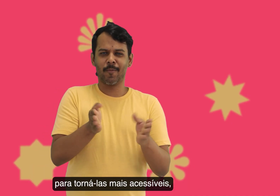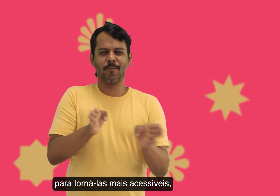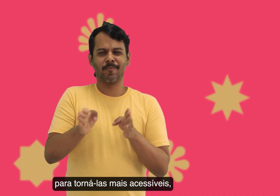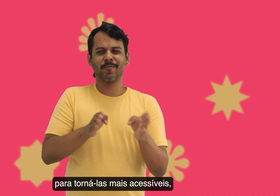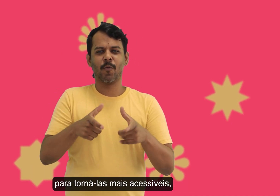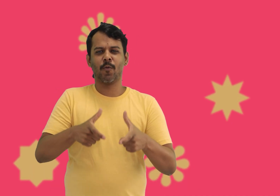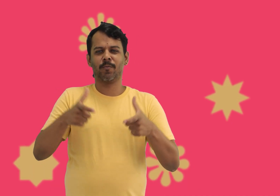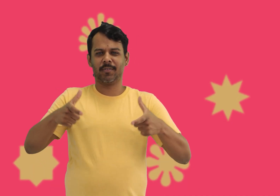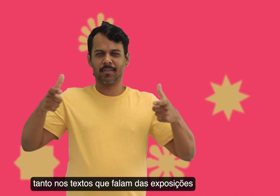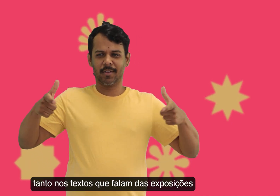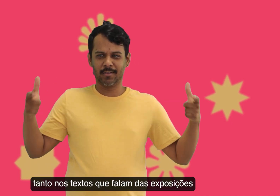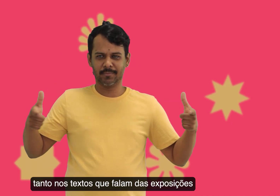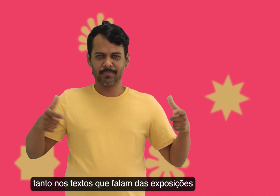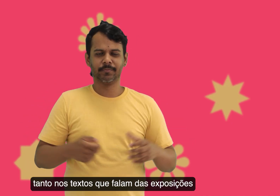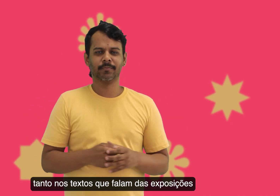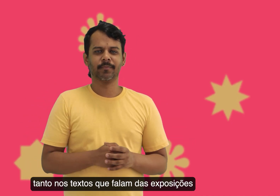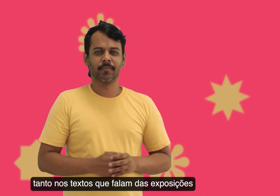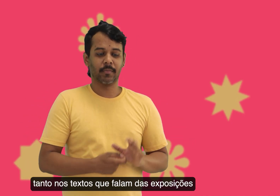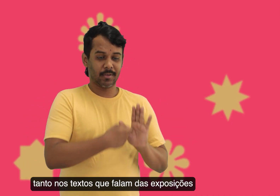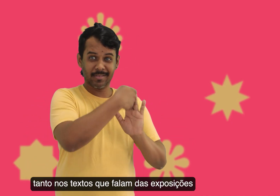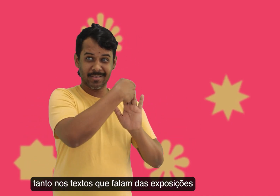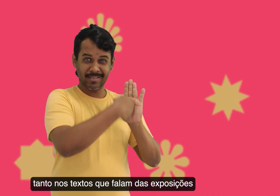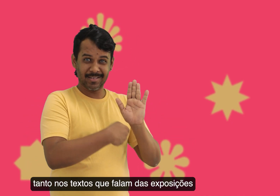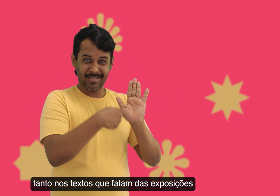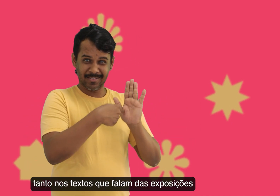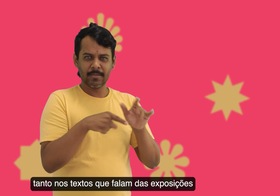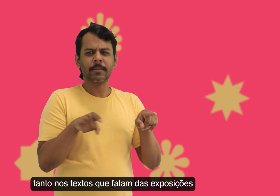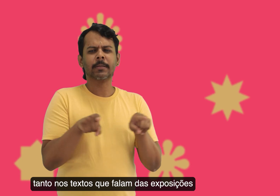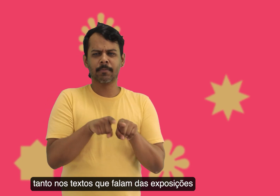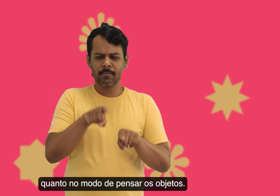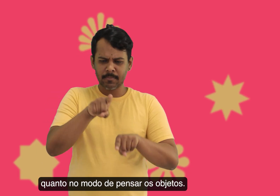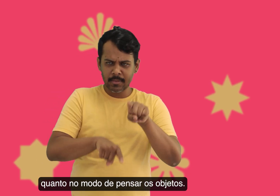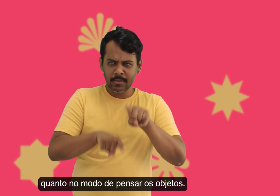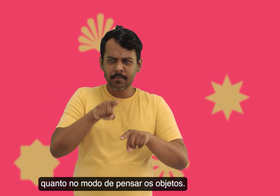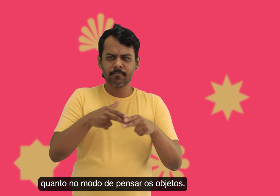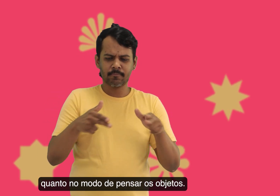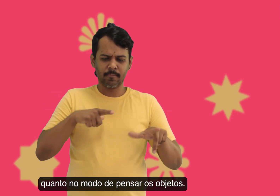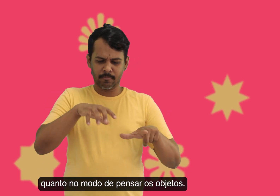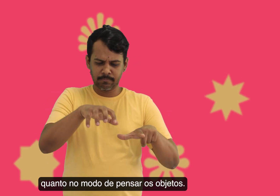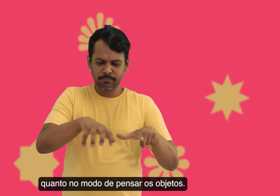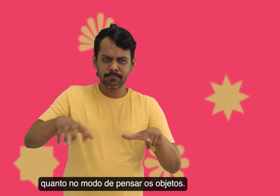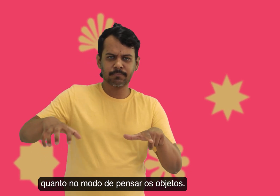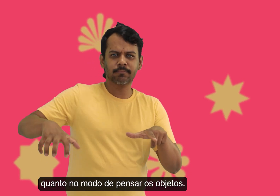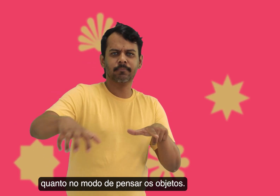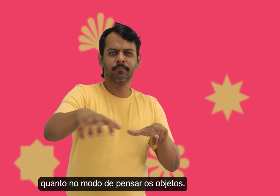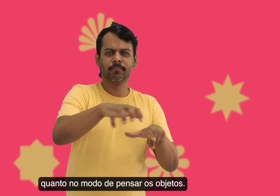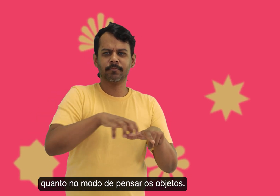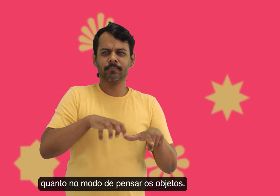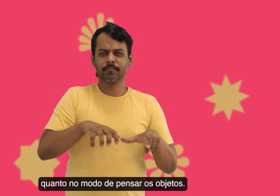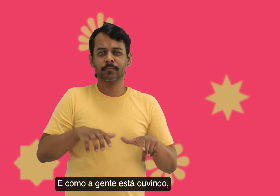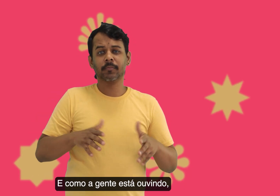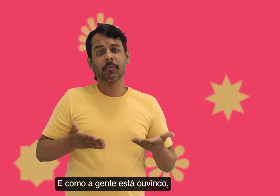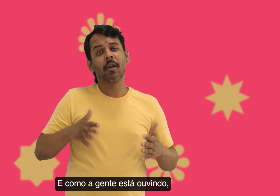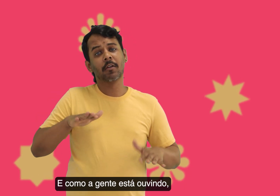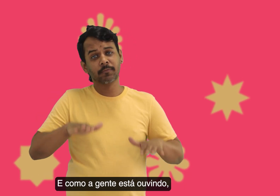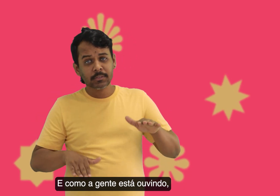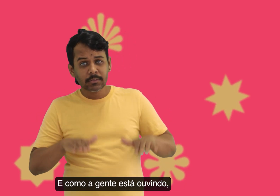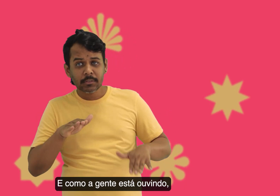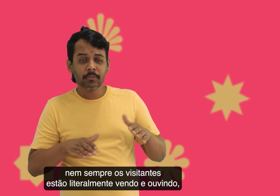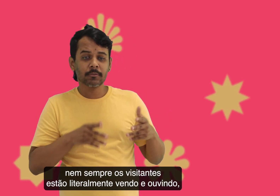mais acessíveis, tanto nos textos que falam das exposições, quanto no modo de pensar os objetos. E como a gente está ouvindo,